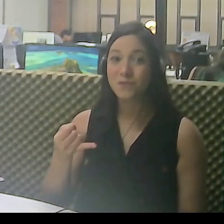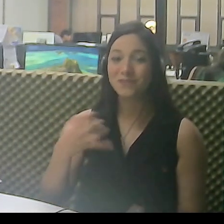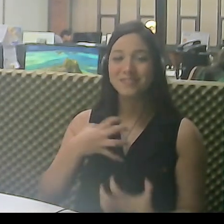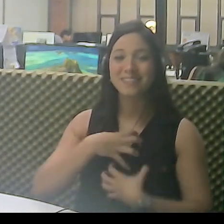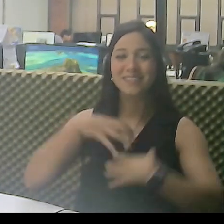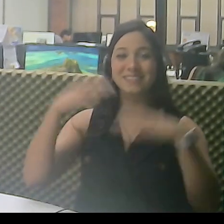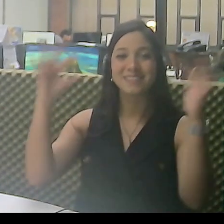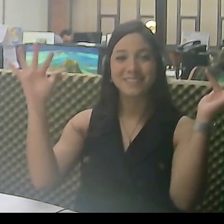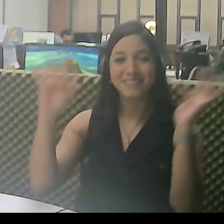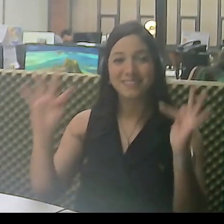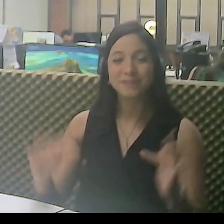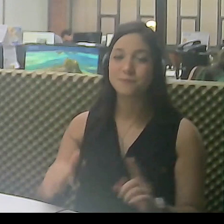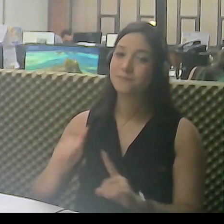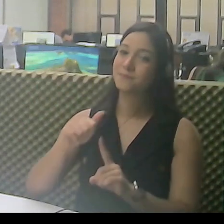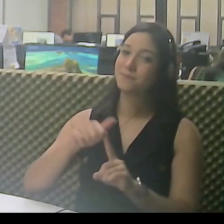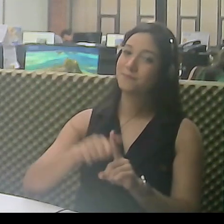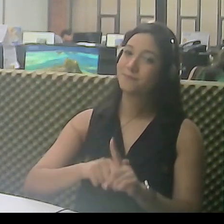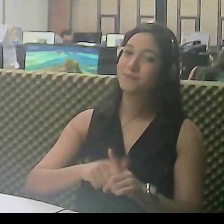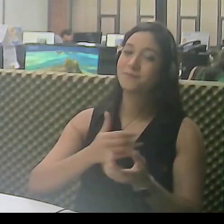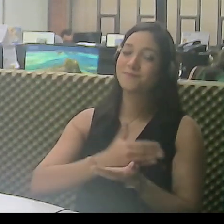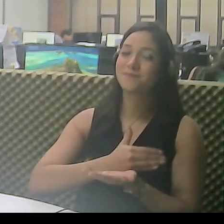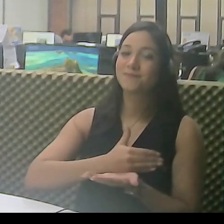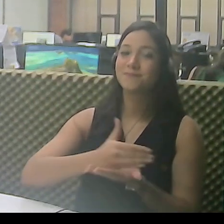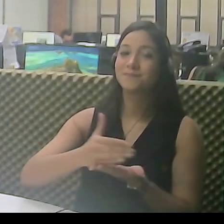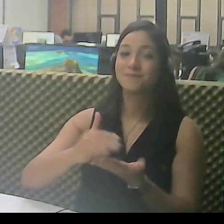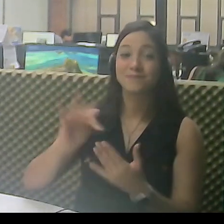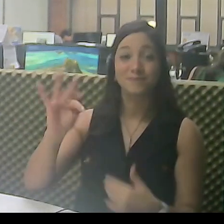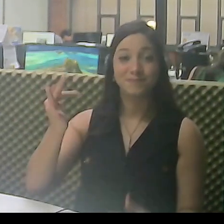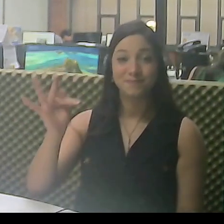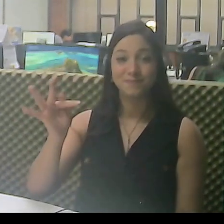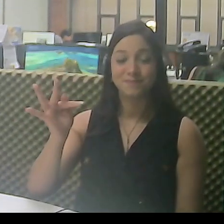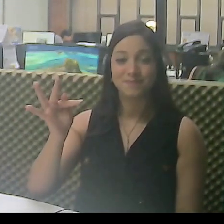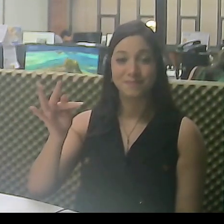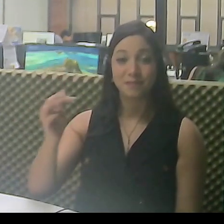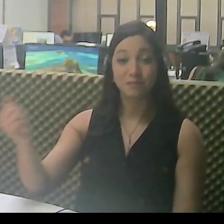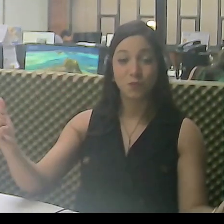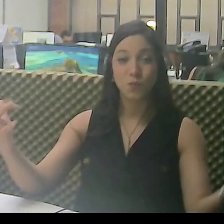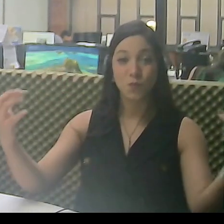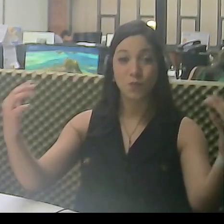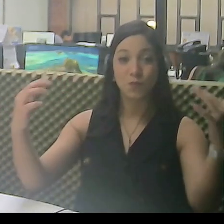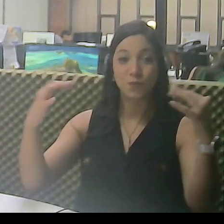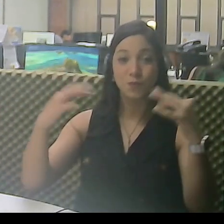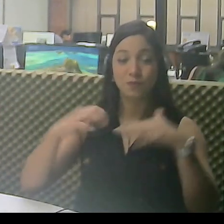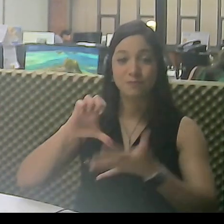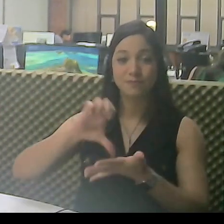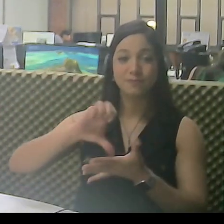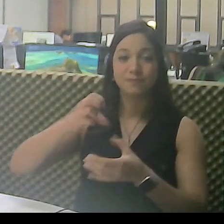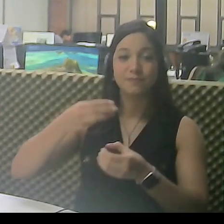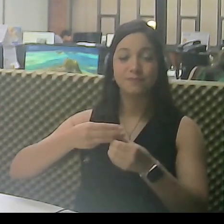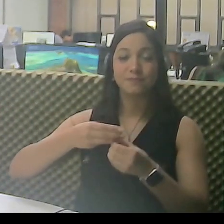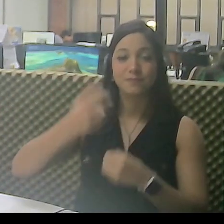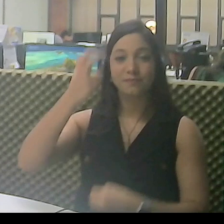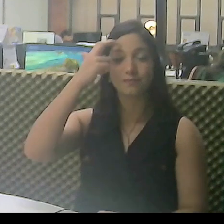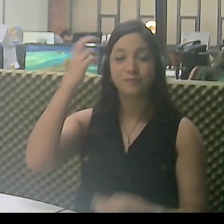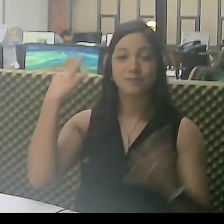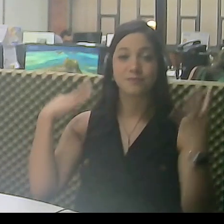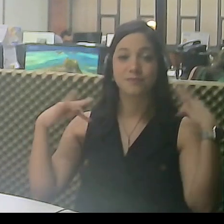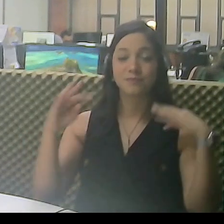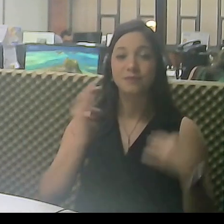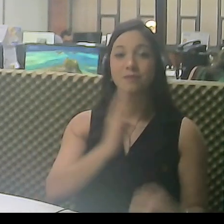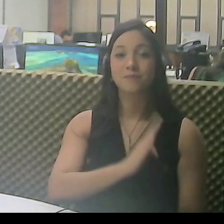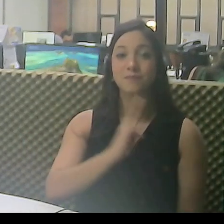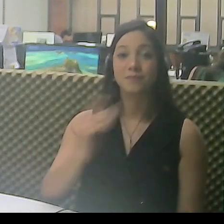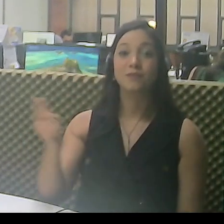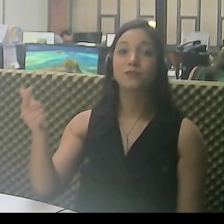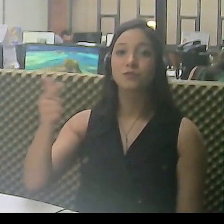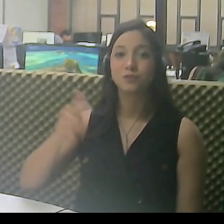alegria, né, desse mês que já está iniciando aí de fevereiro e trazer o pessoal aqui para dentro do Centro Municipal de Cultura e Turismo. A biblioteca, mais uma